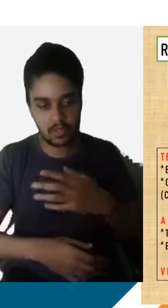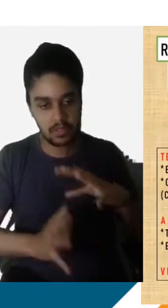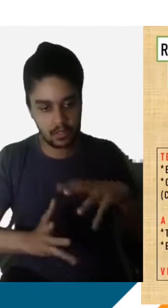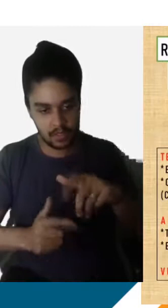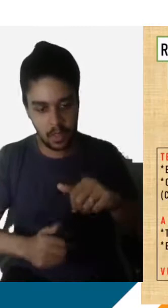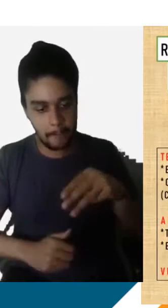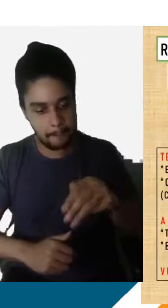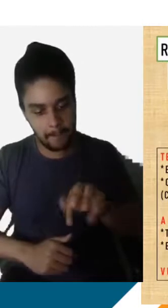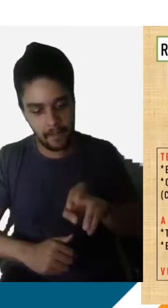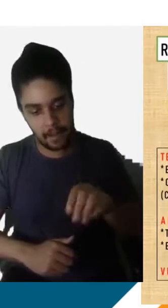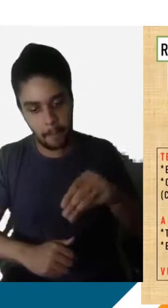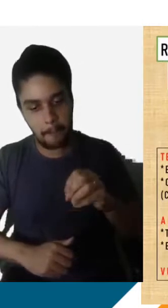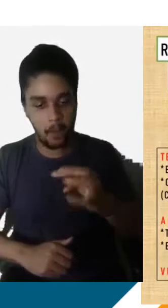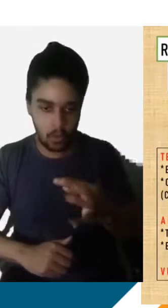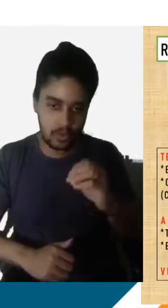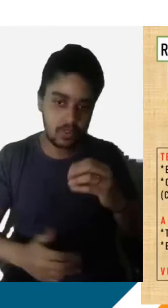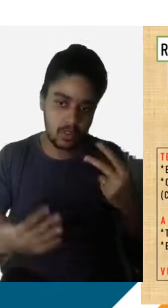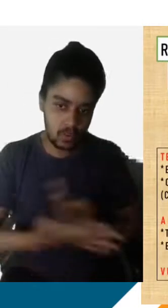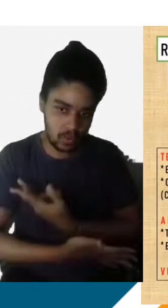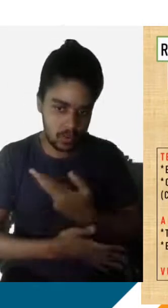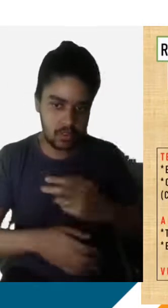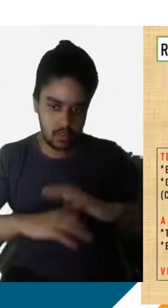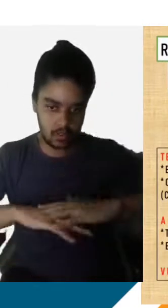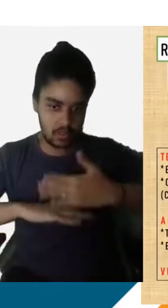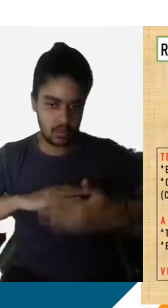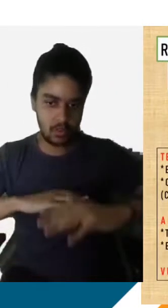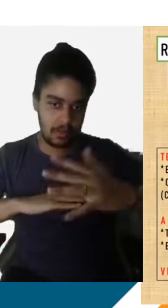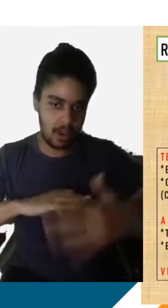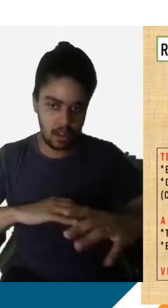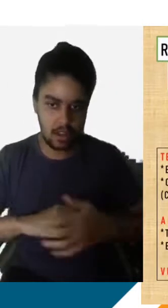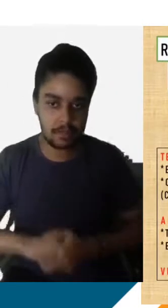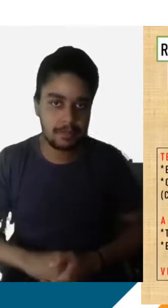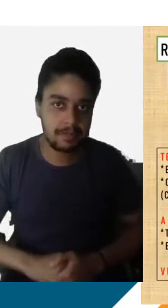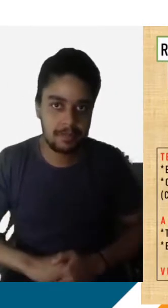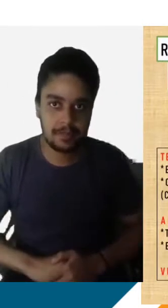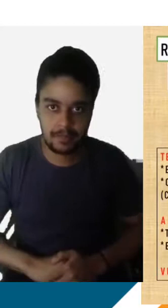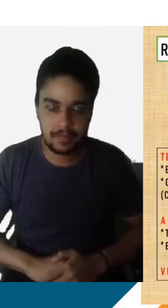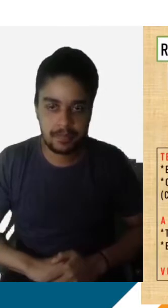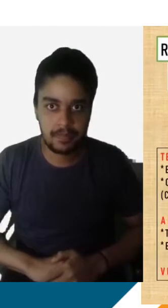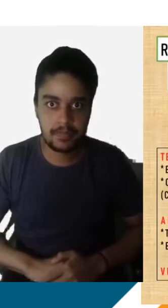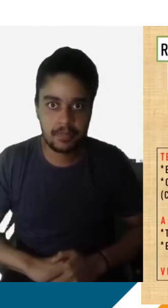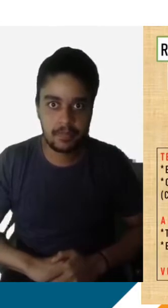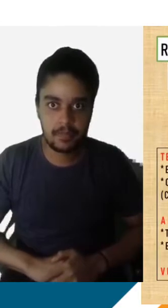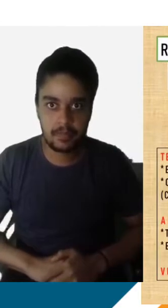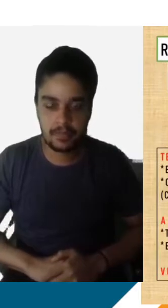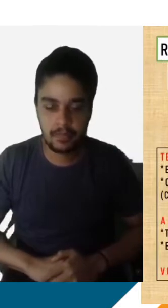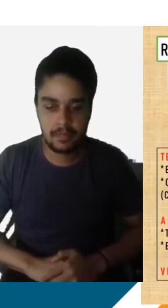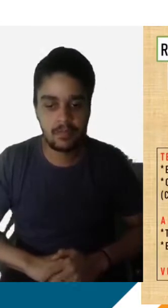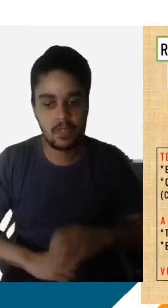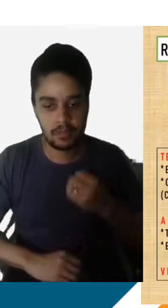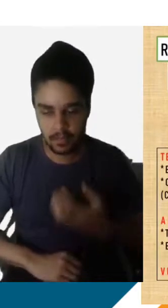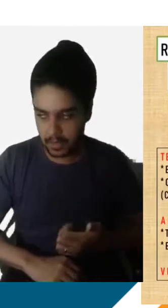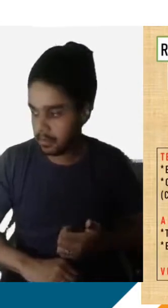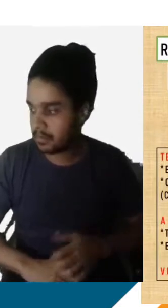superfície terrestre. Já o maremoto é quando esses tremores acontecem no oceano, no assoalho